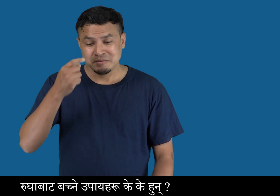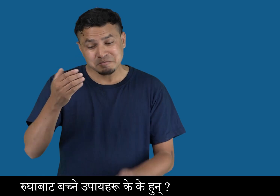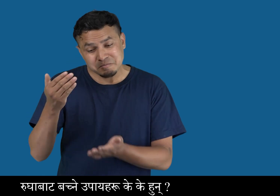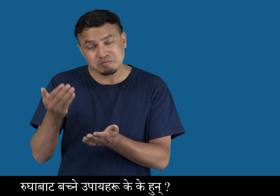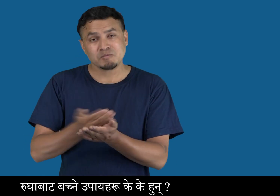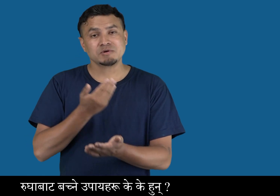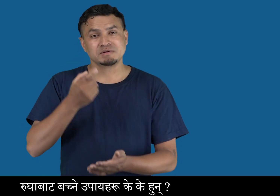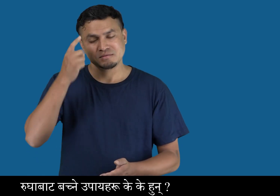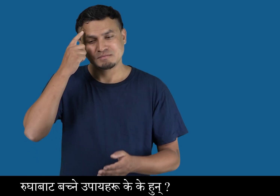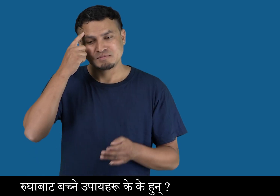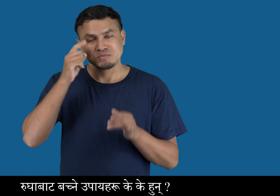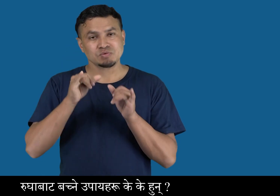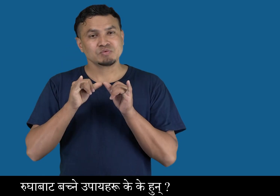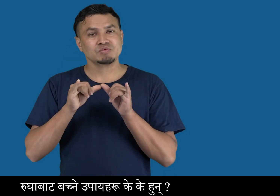रुघाबाट बस्ने उपायहरू के हुन्?